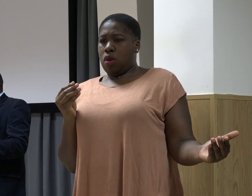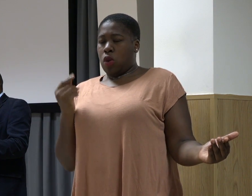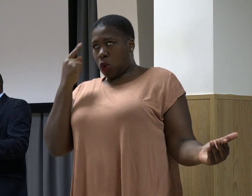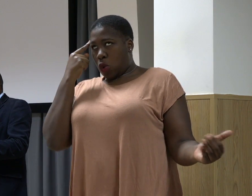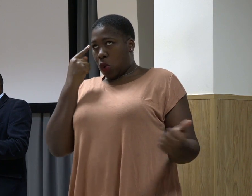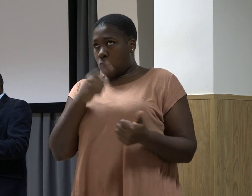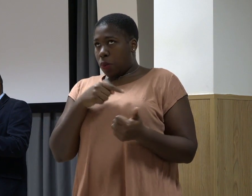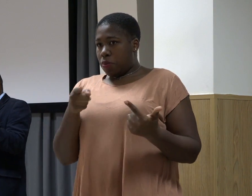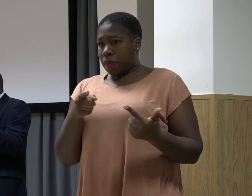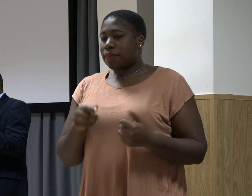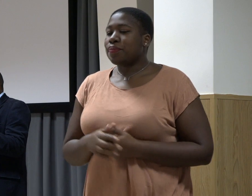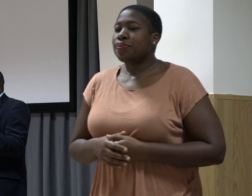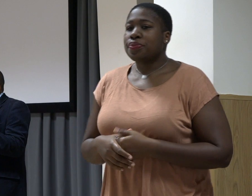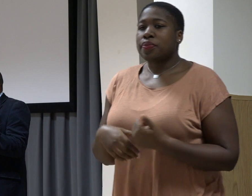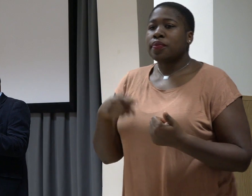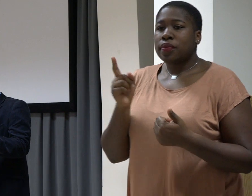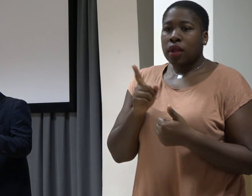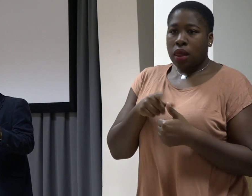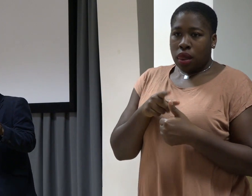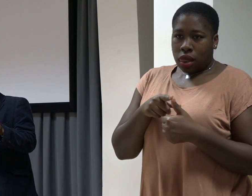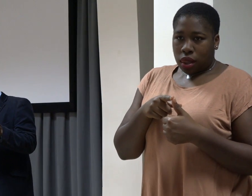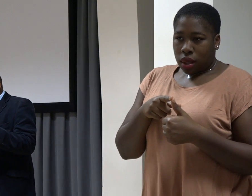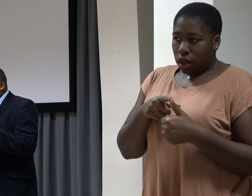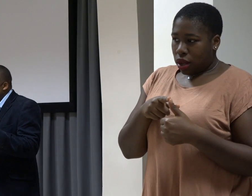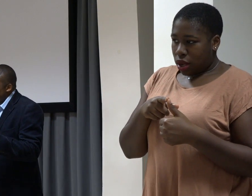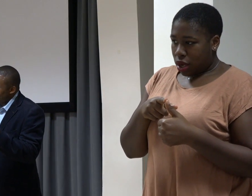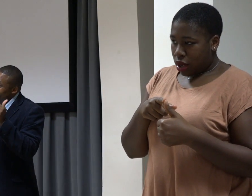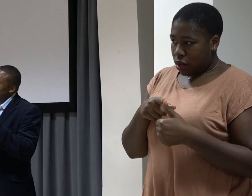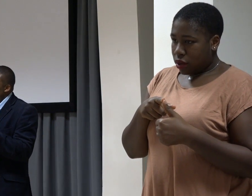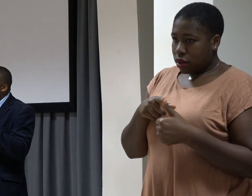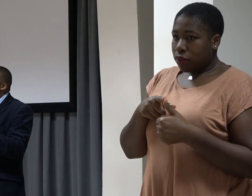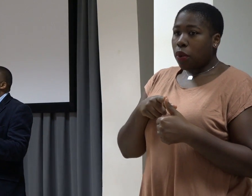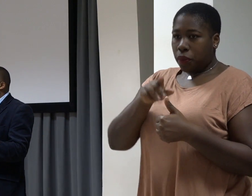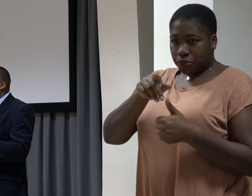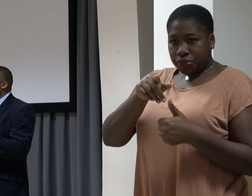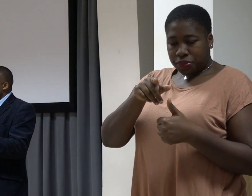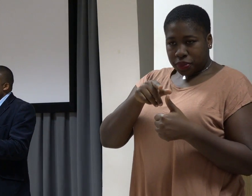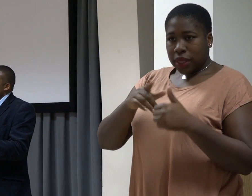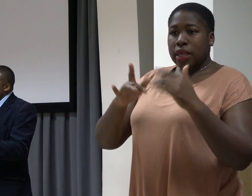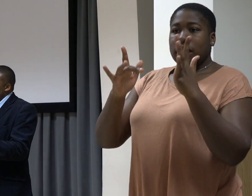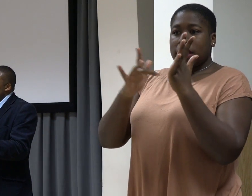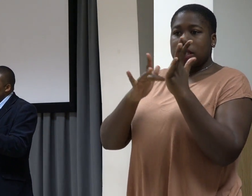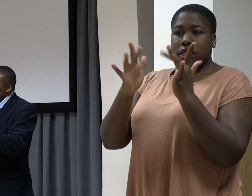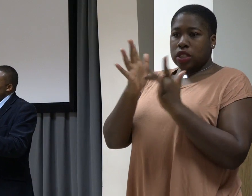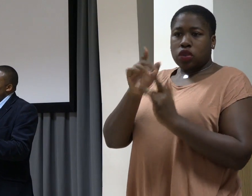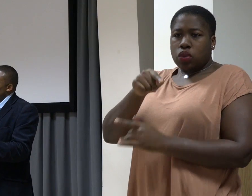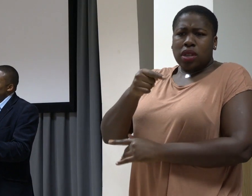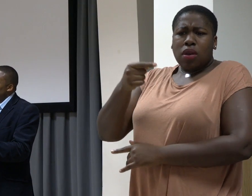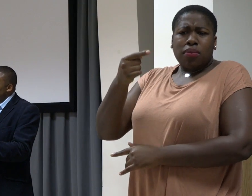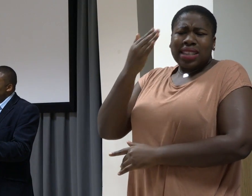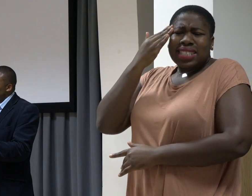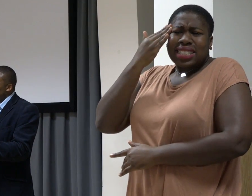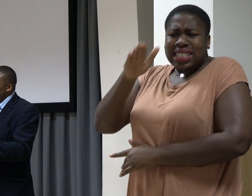choses. La première chose, c'est que Jésus savait parfaitement qu'il y aurait résurrection, qu'il va ressusciter